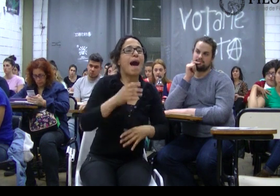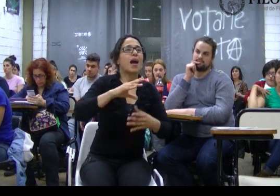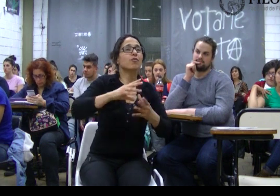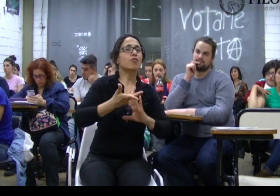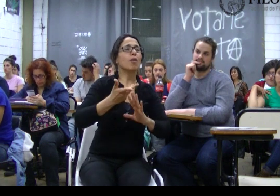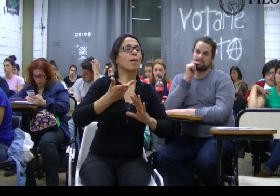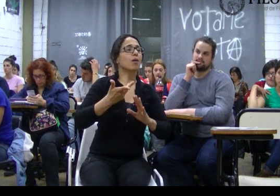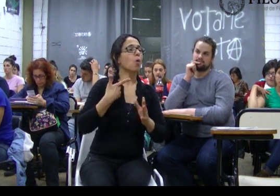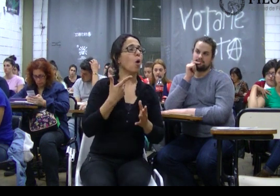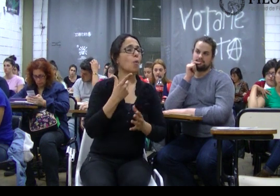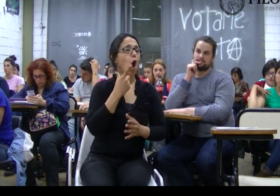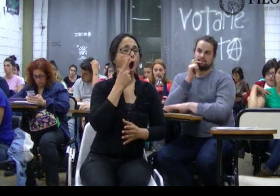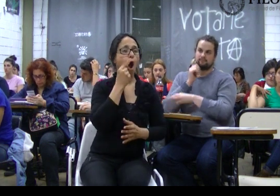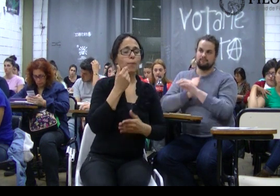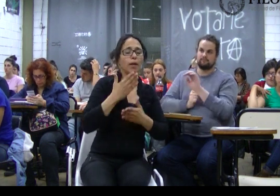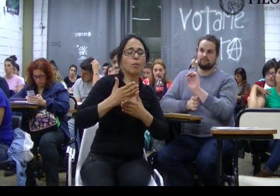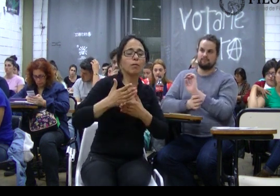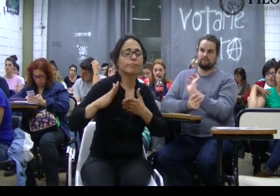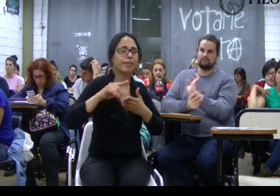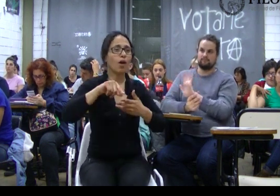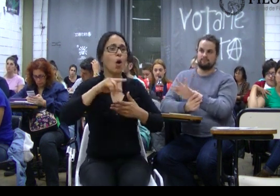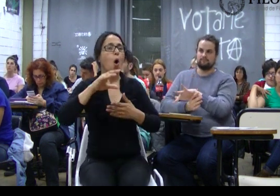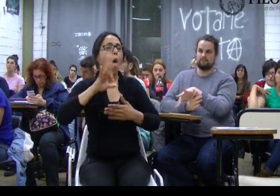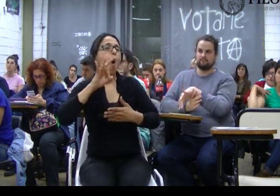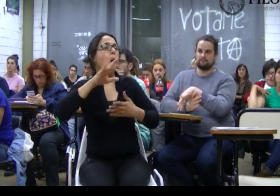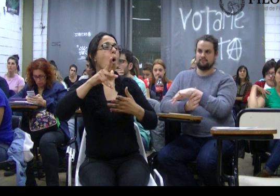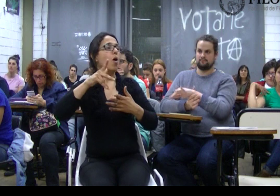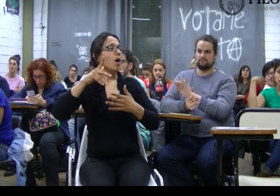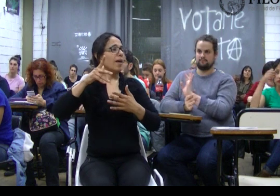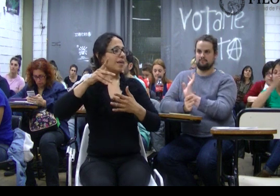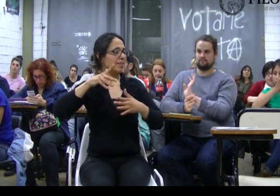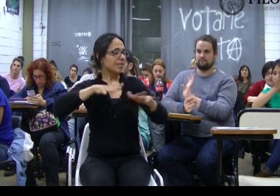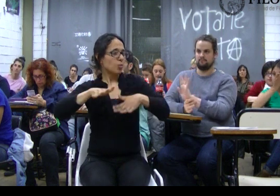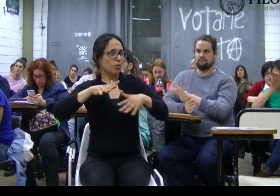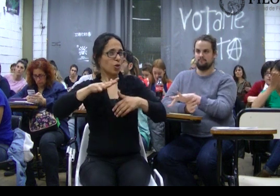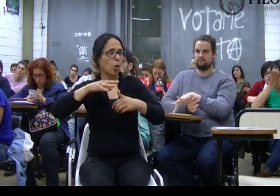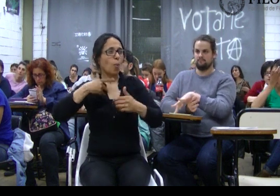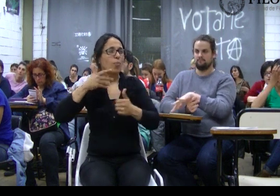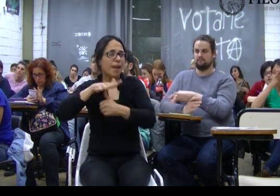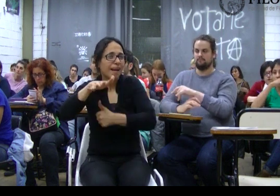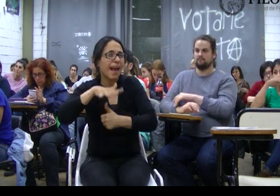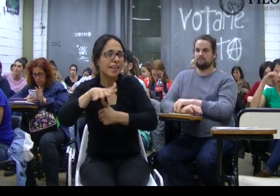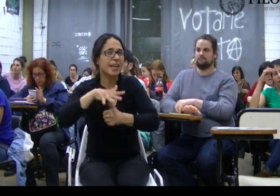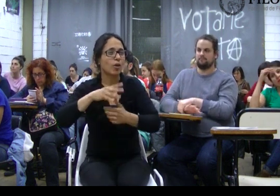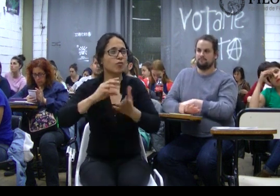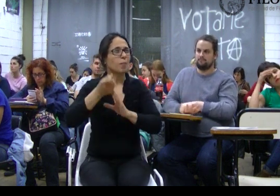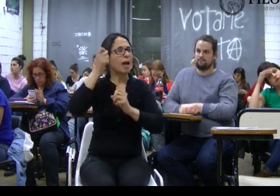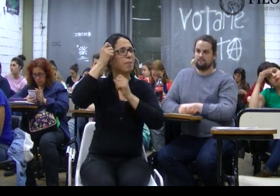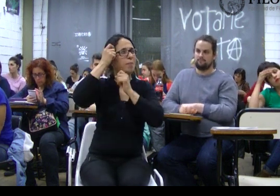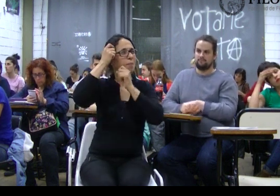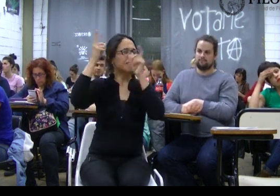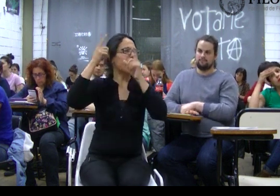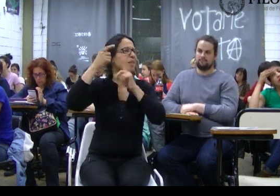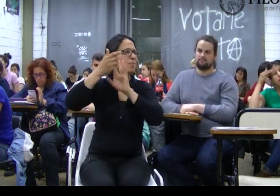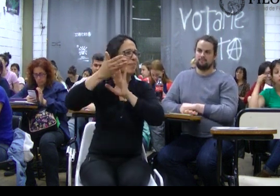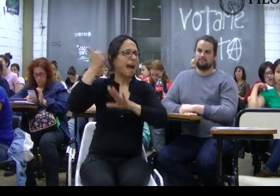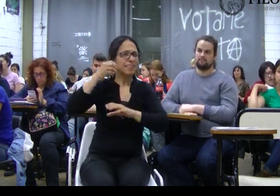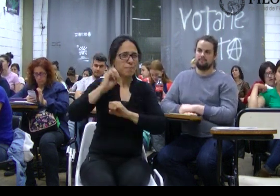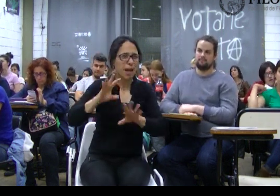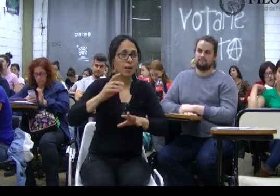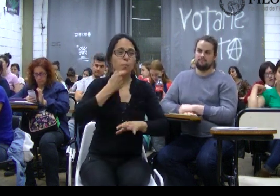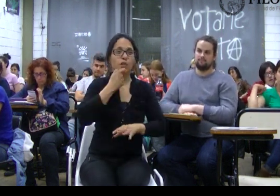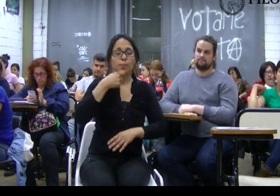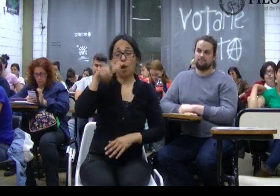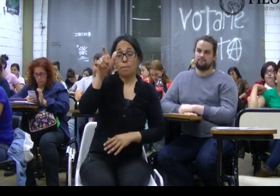la educación especial, no solo prejuicios capacitistas, como los que hablábamos antes, es decir, prejuicios que tienen que ver con hacer